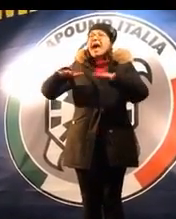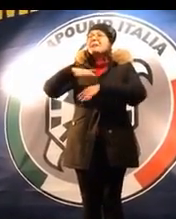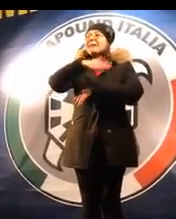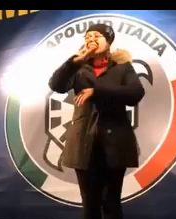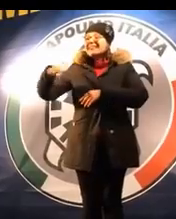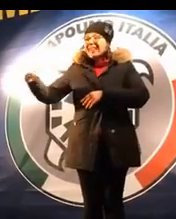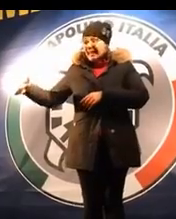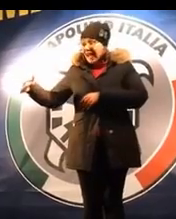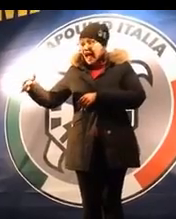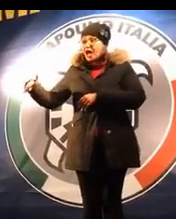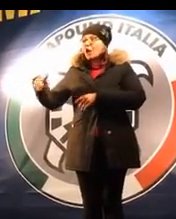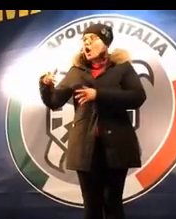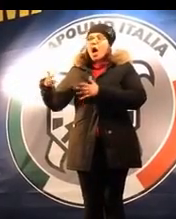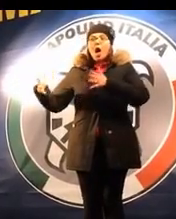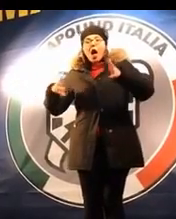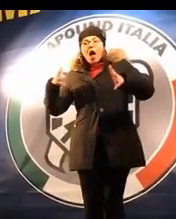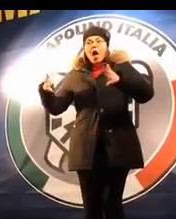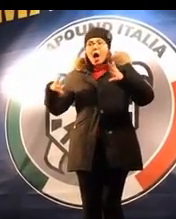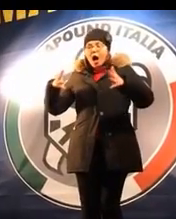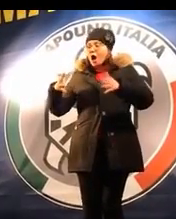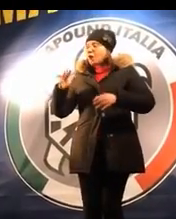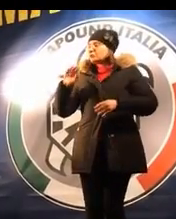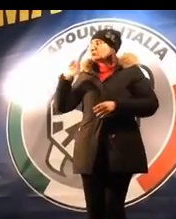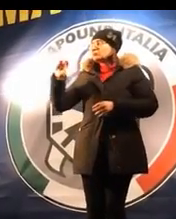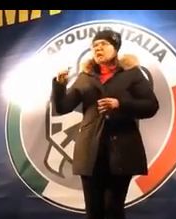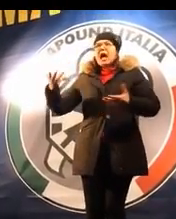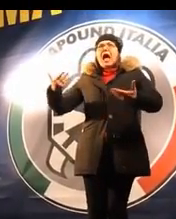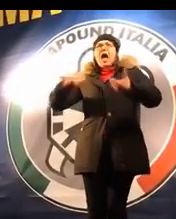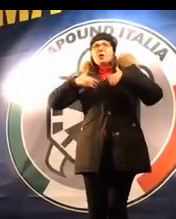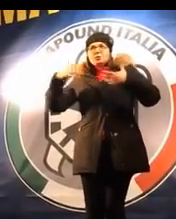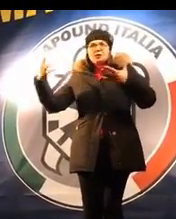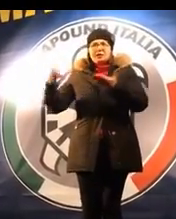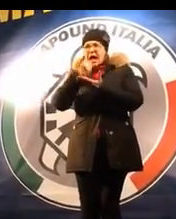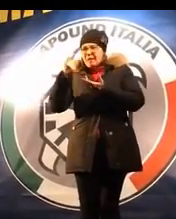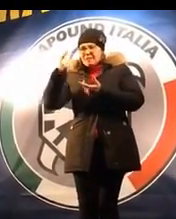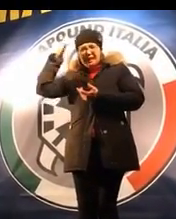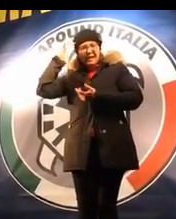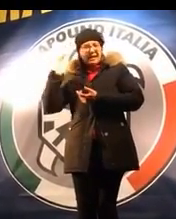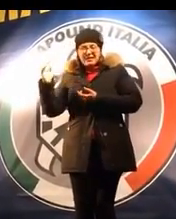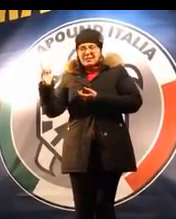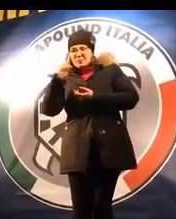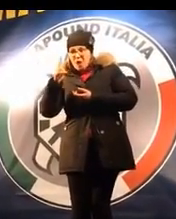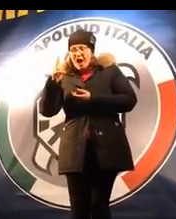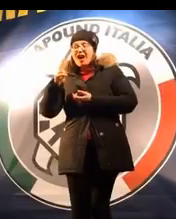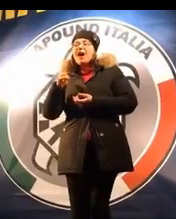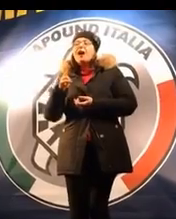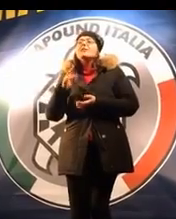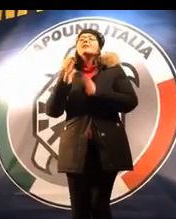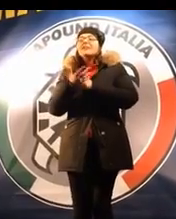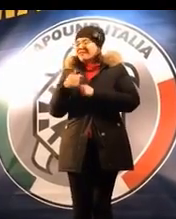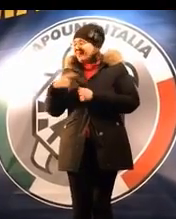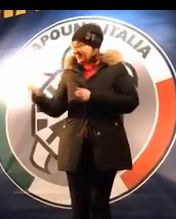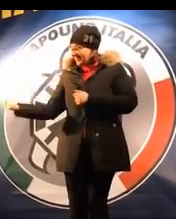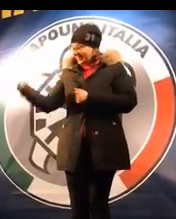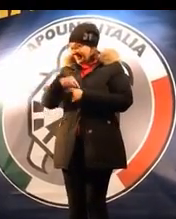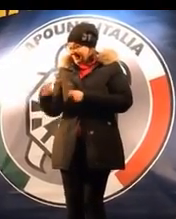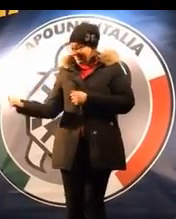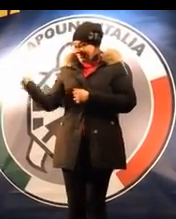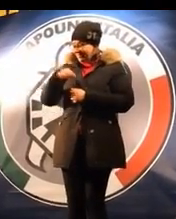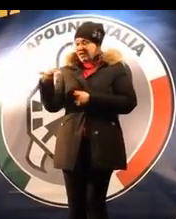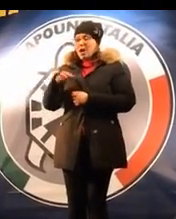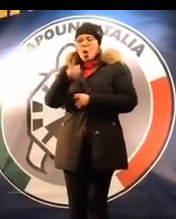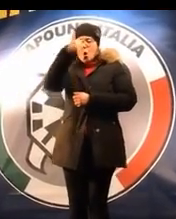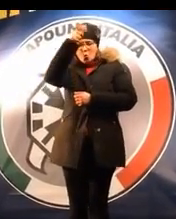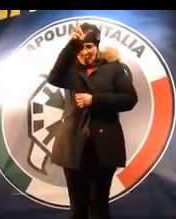quel momento esclusivo, soltanto da quel momento, quelle persone che rischiano di morire valgono 1.050 euro al mese che noi tiriamo fuori dalle casse